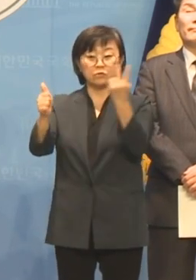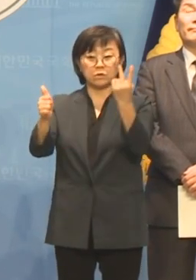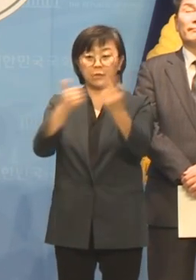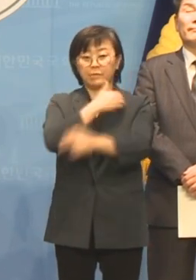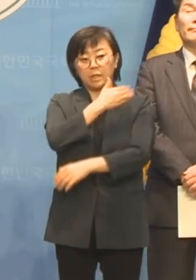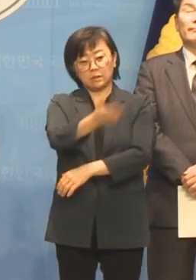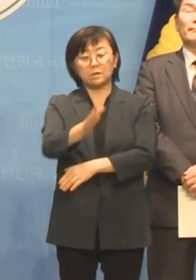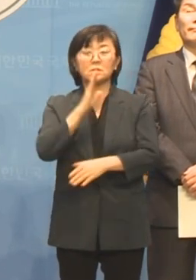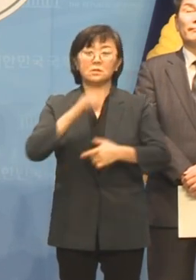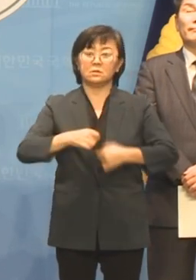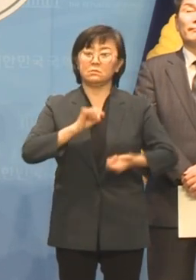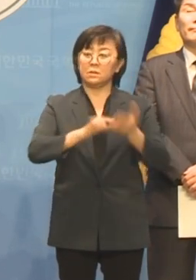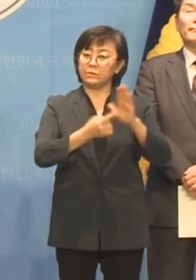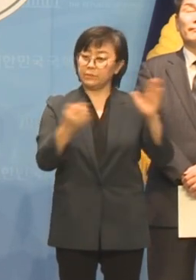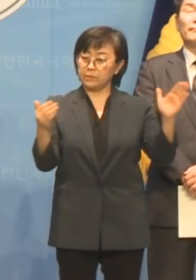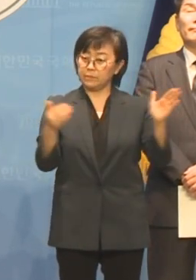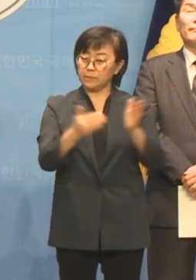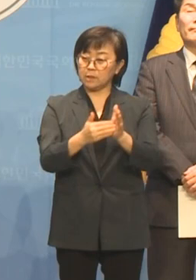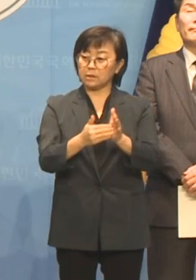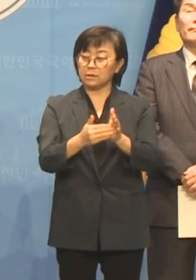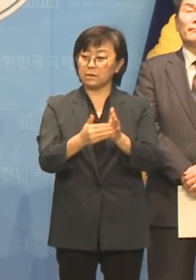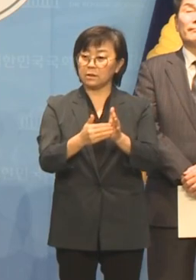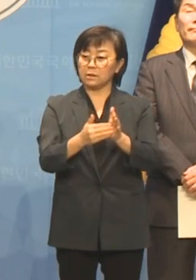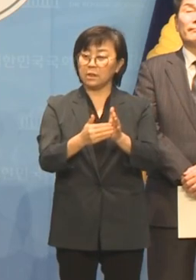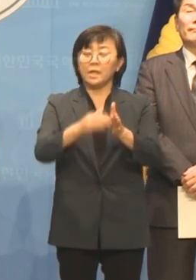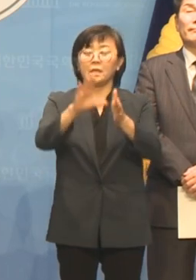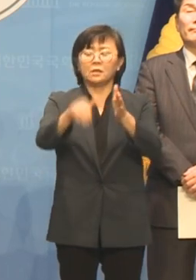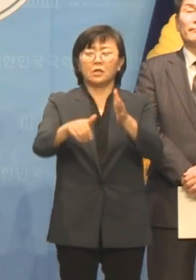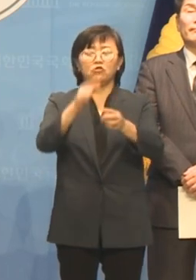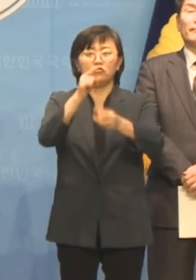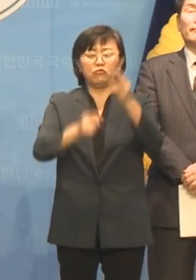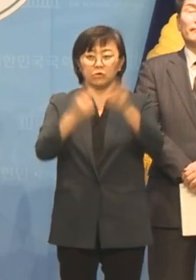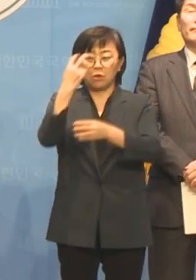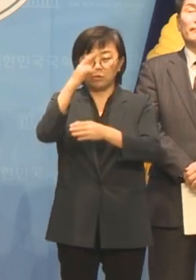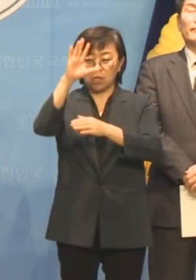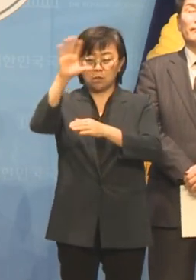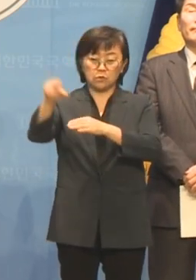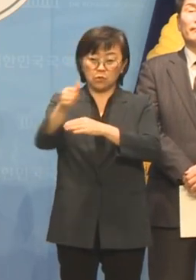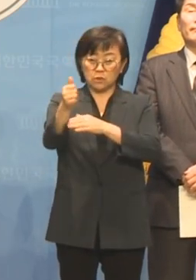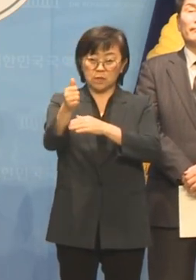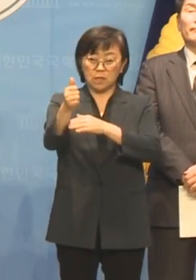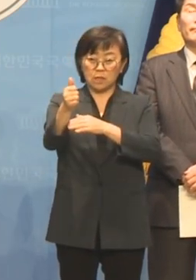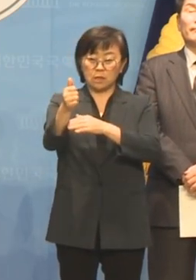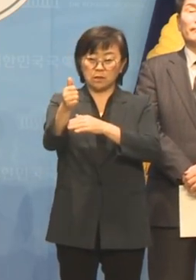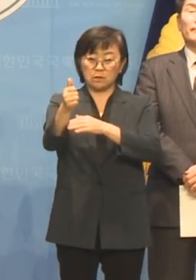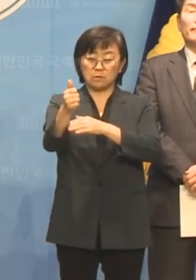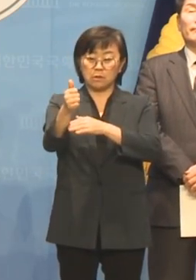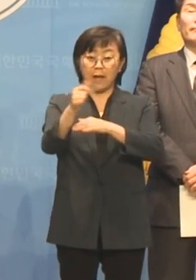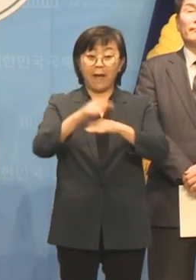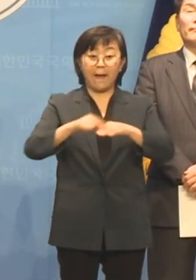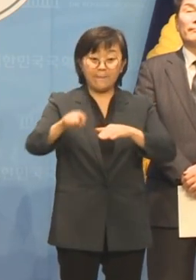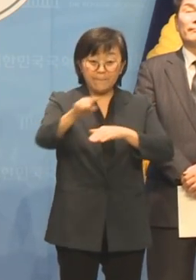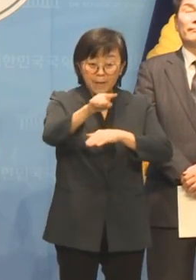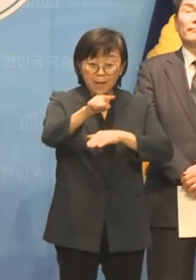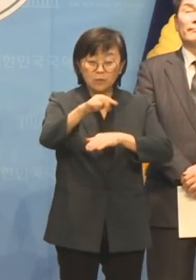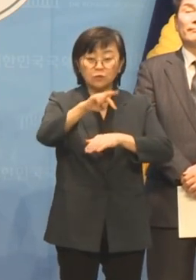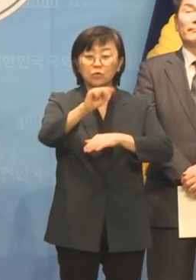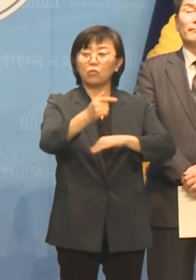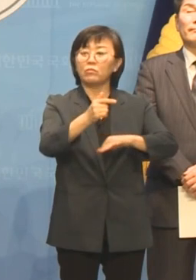외면하던 진실이 밝혀졌습니다. 당시 윤석열 검찰총장의 손발로 움직이던